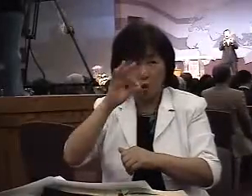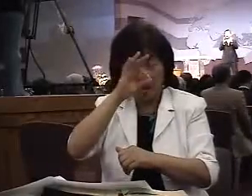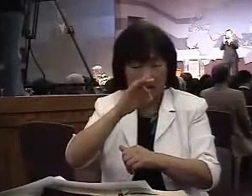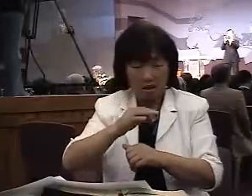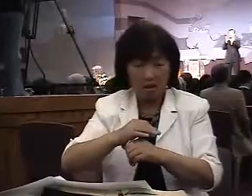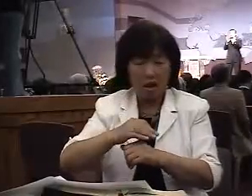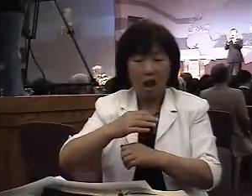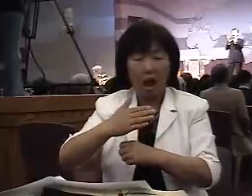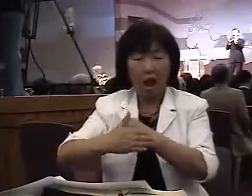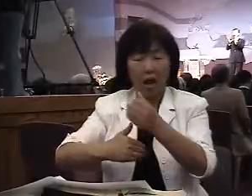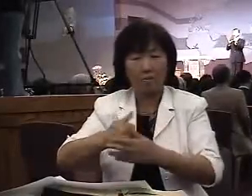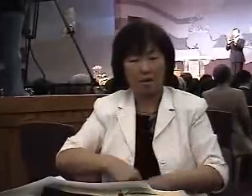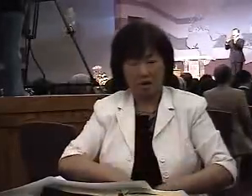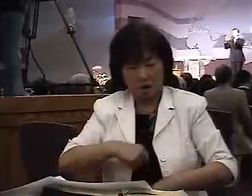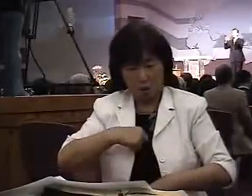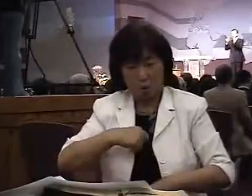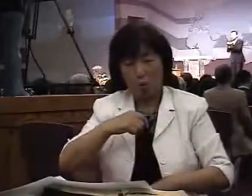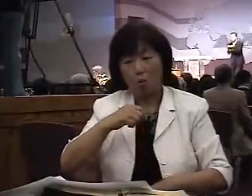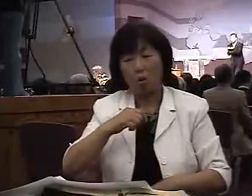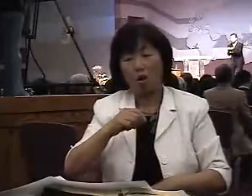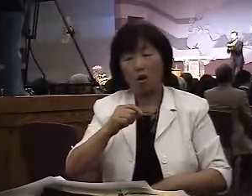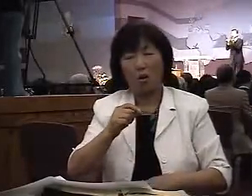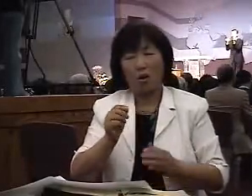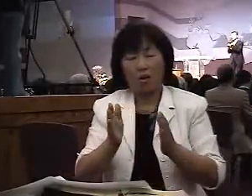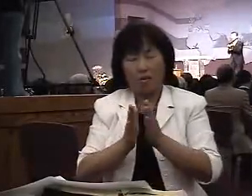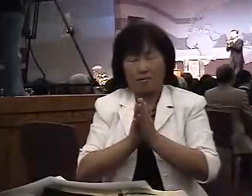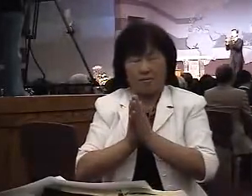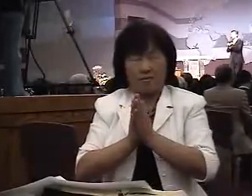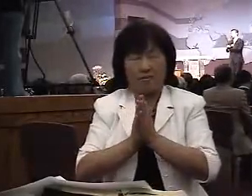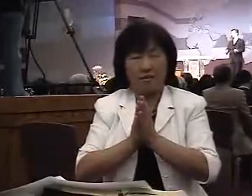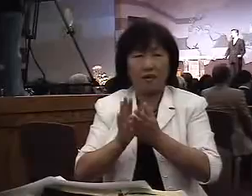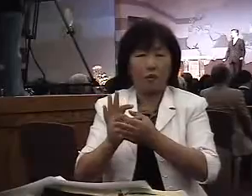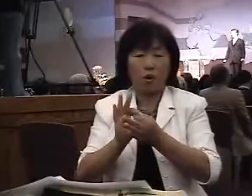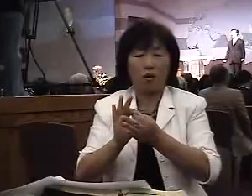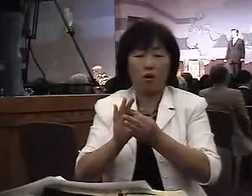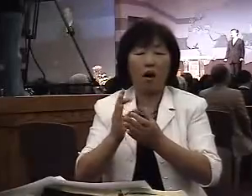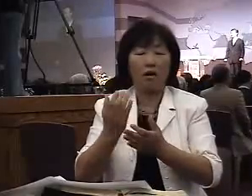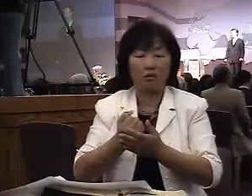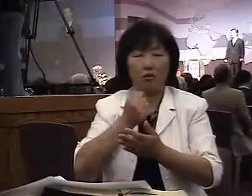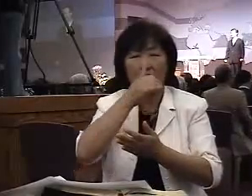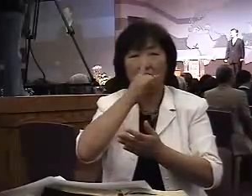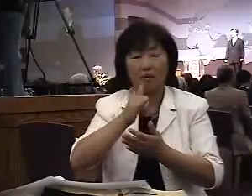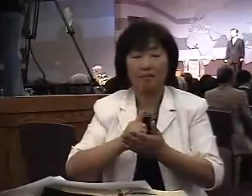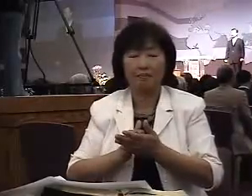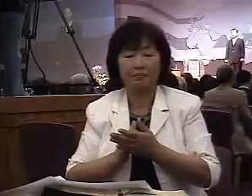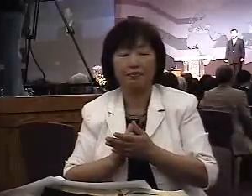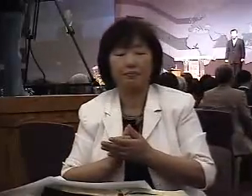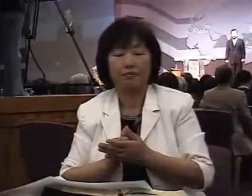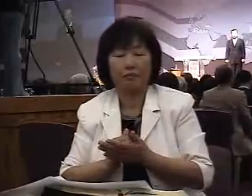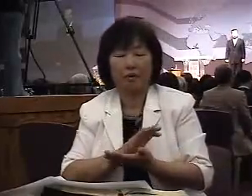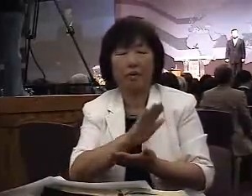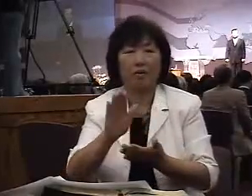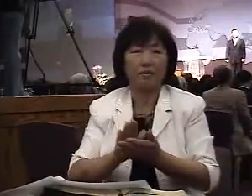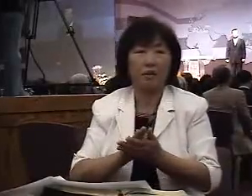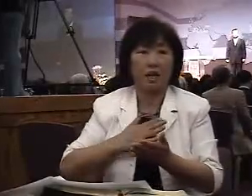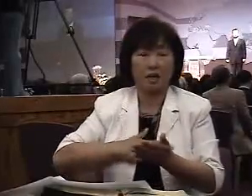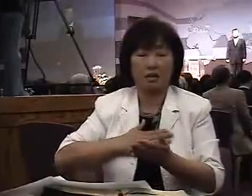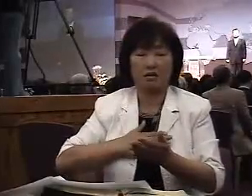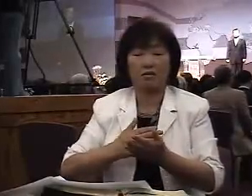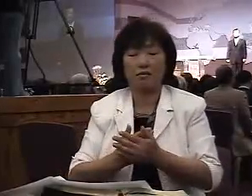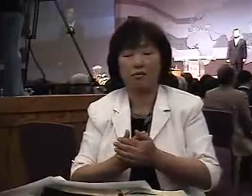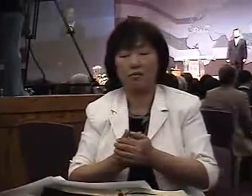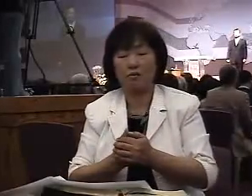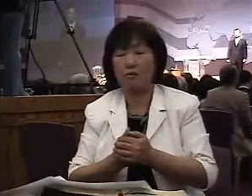하나님 나라와 하나님의 의와 얼마나 밀접한 관계를 갖고 있는가. 여러분 아시겠어요?